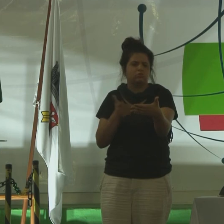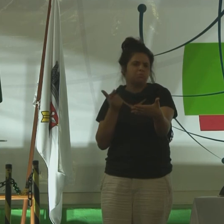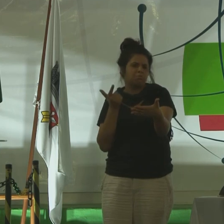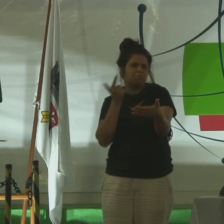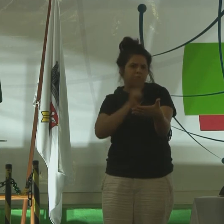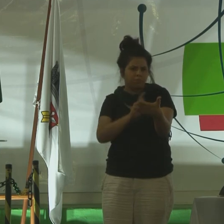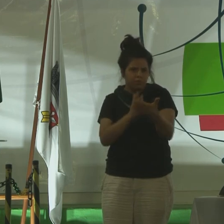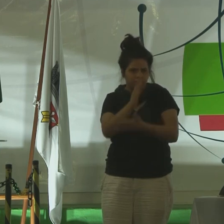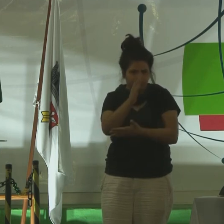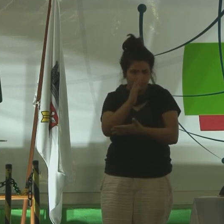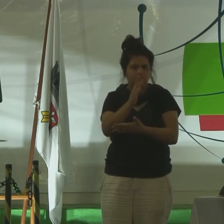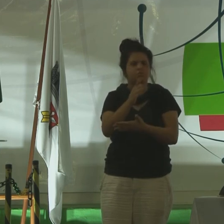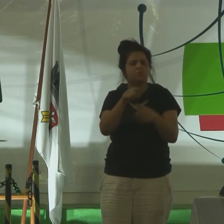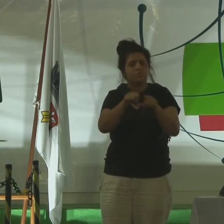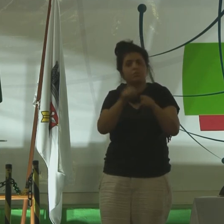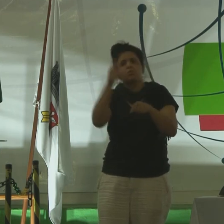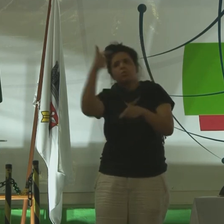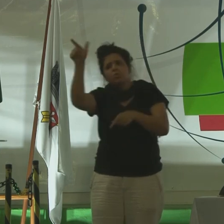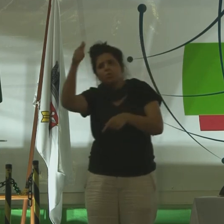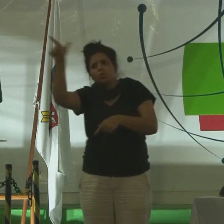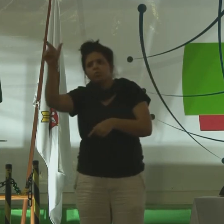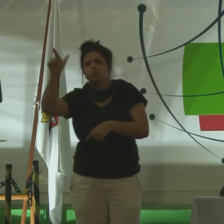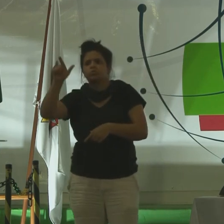aspectos que outros institutos, outros